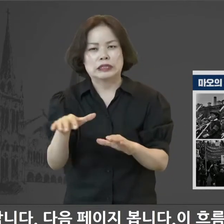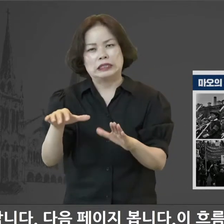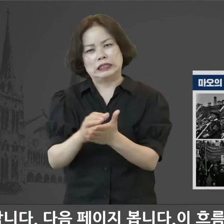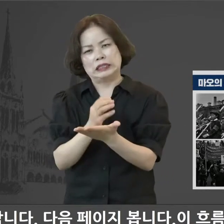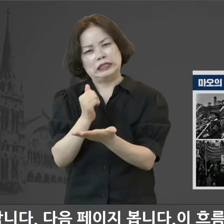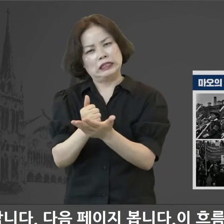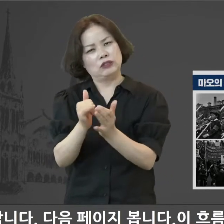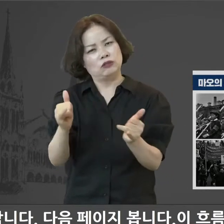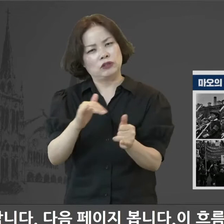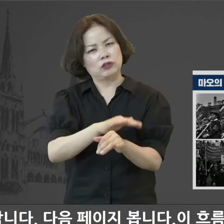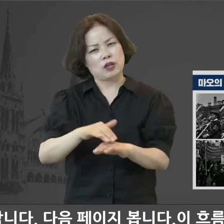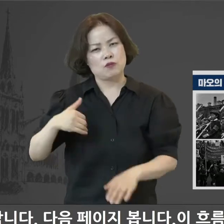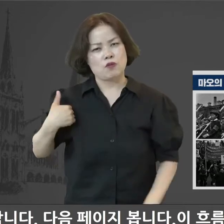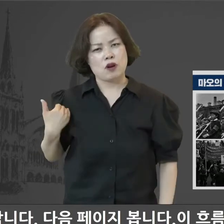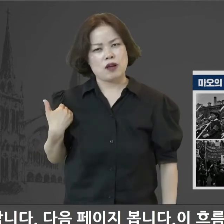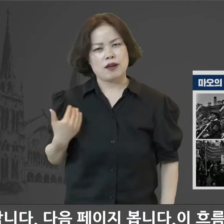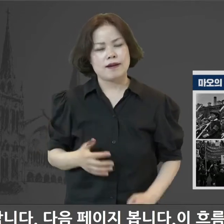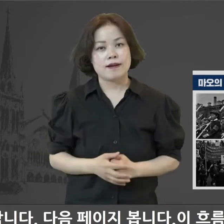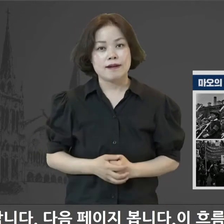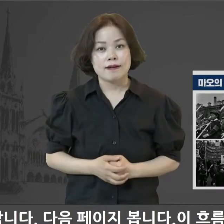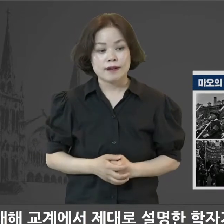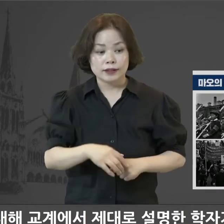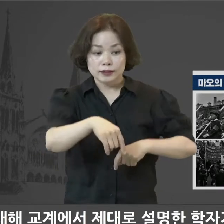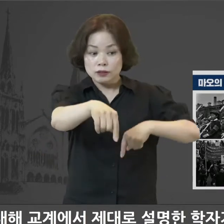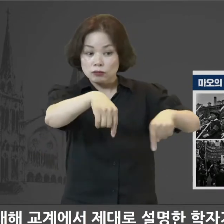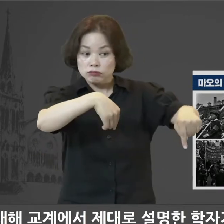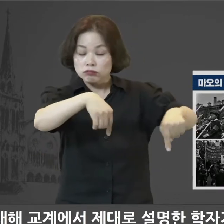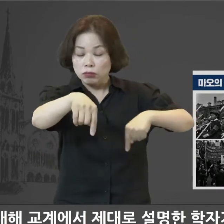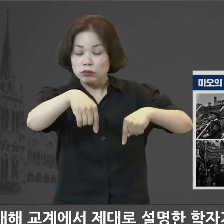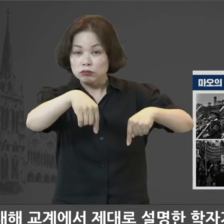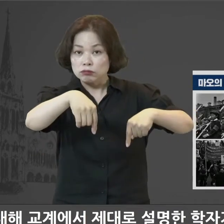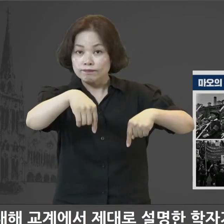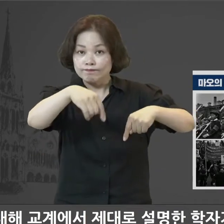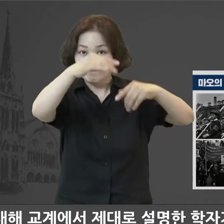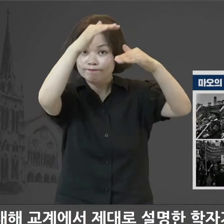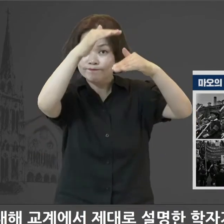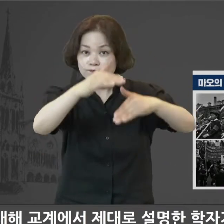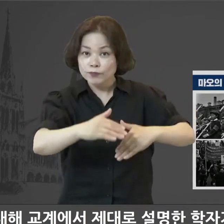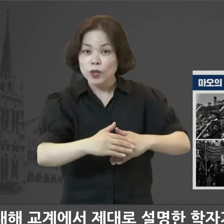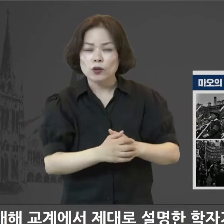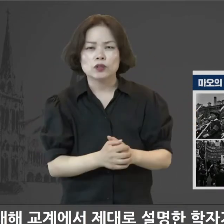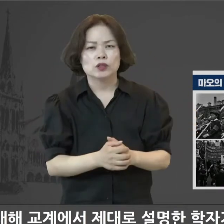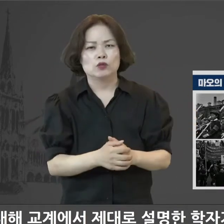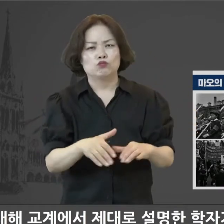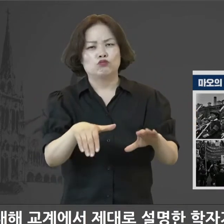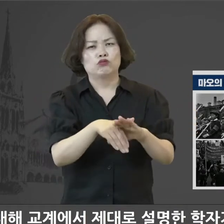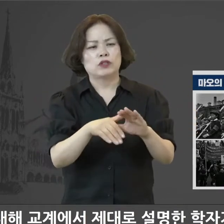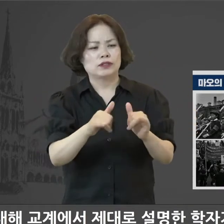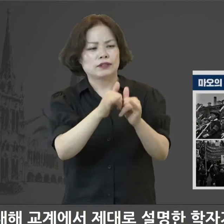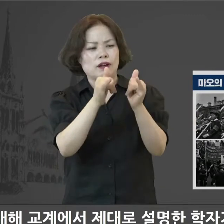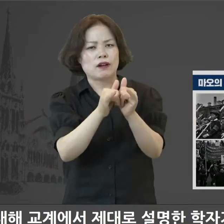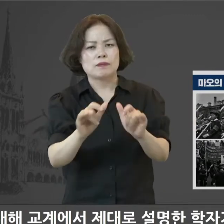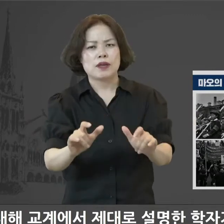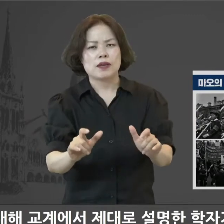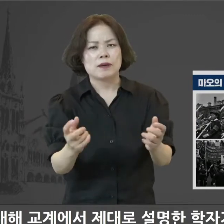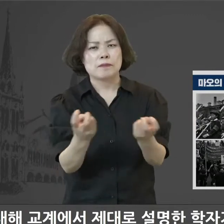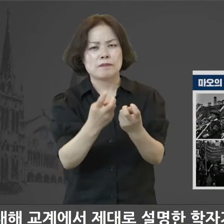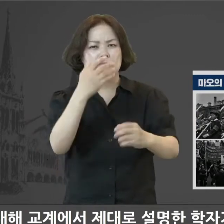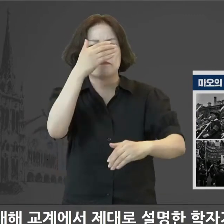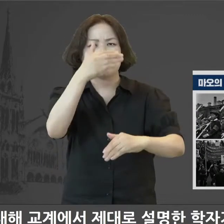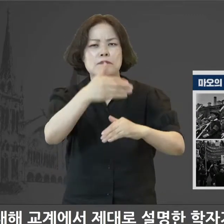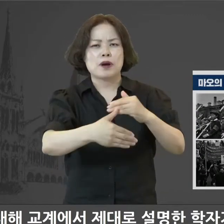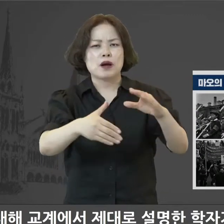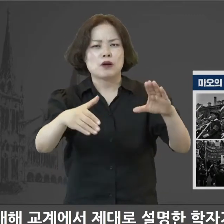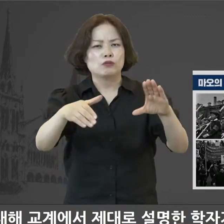잘 몰랐던 얘기인데, 정치적인 흐름, 문화적인 흐름, 그러니까 문화는 사실 삶의 방식이기 때문에